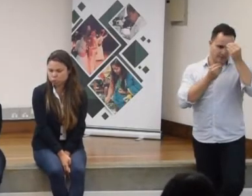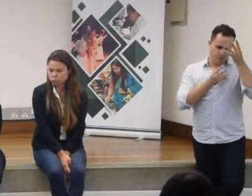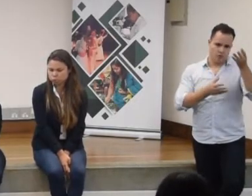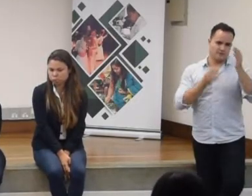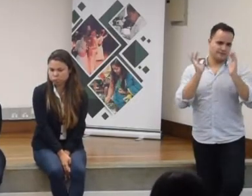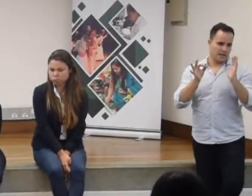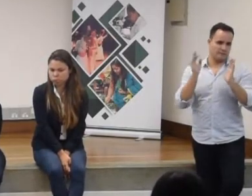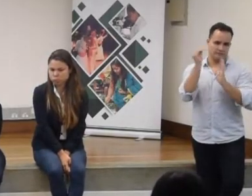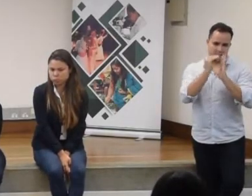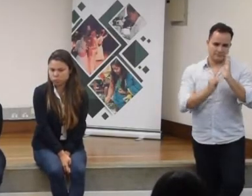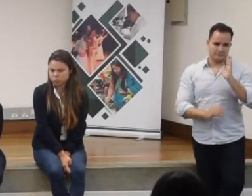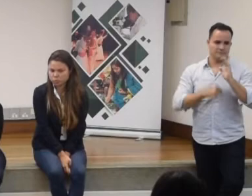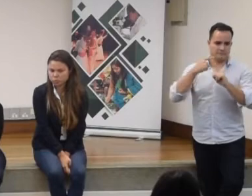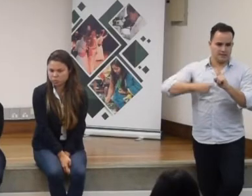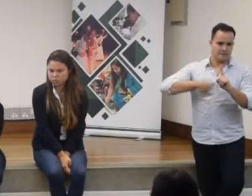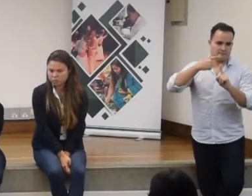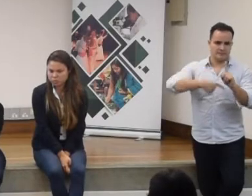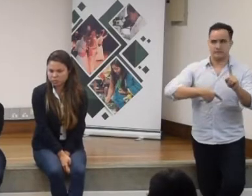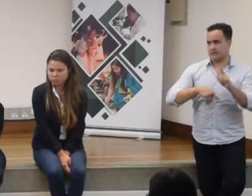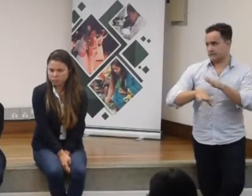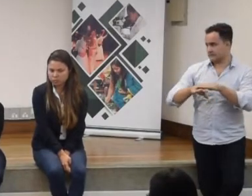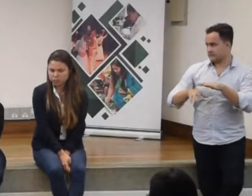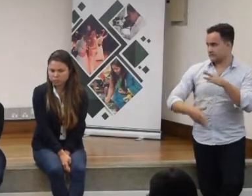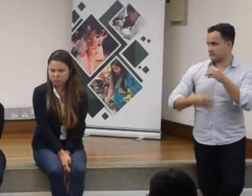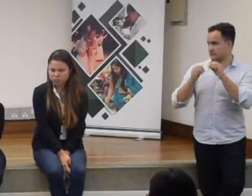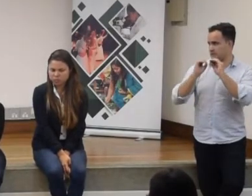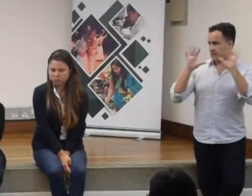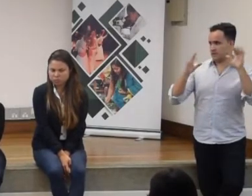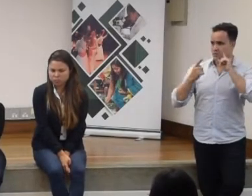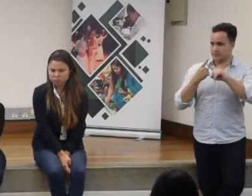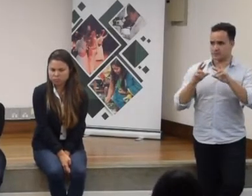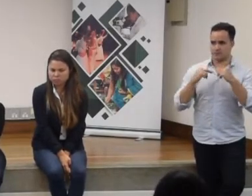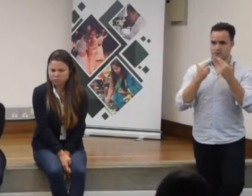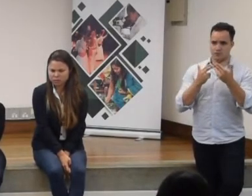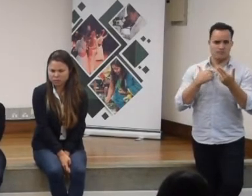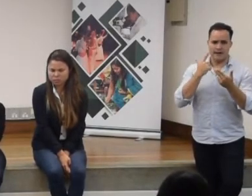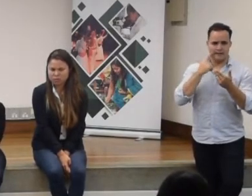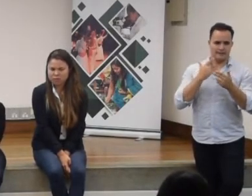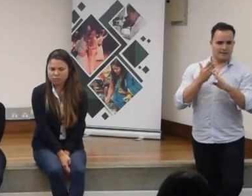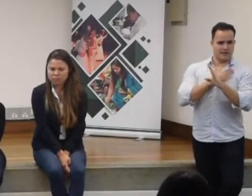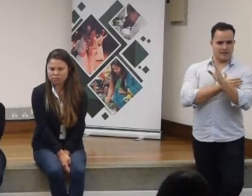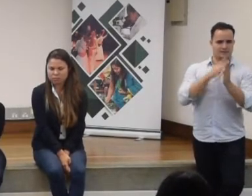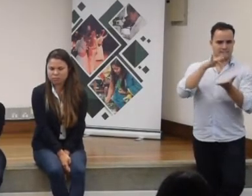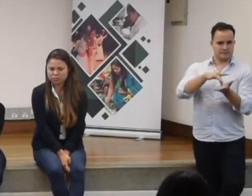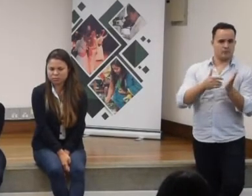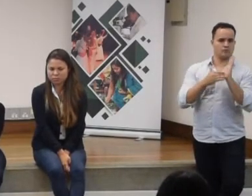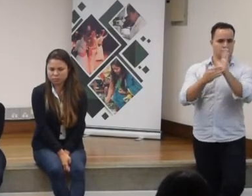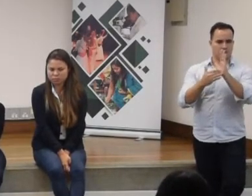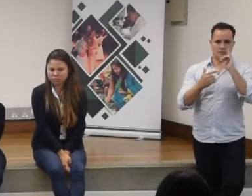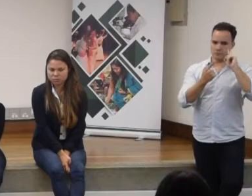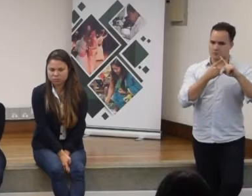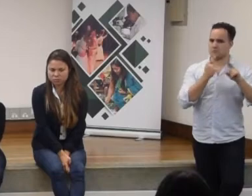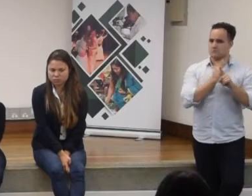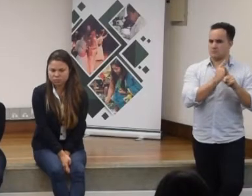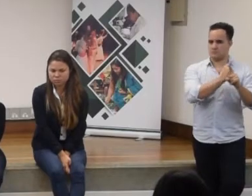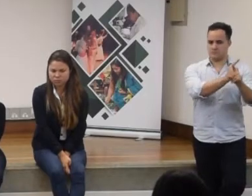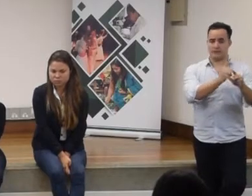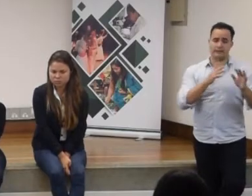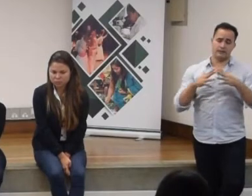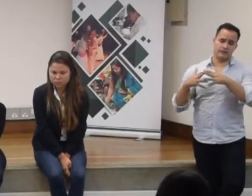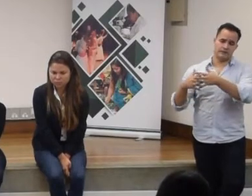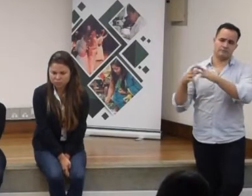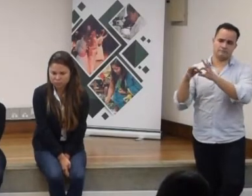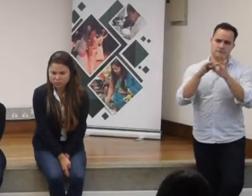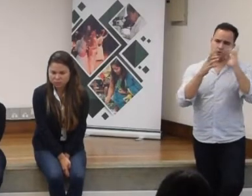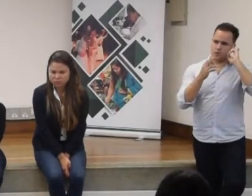mensualmente. Entonces esa es la acotación, ese es el propósito de las reuniones, y obviamente pues trabajar articuladamente entre cada